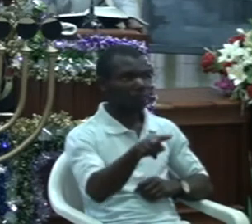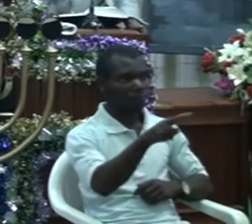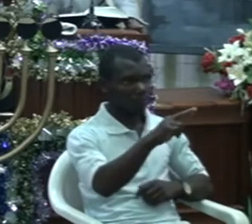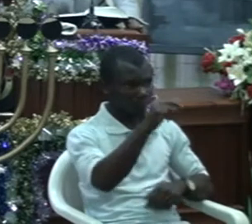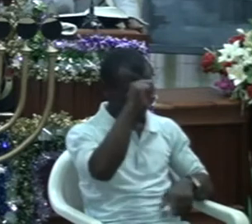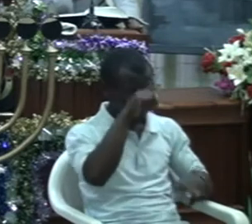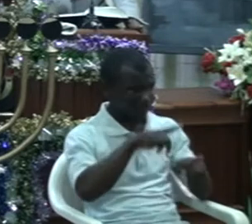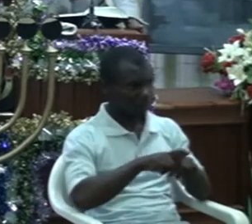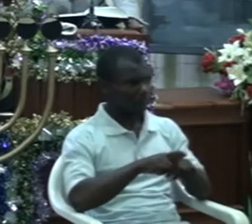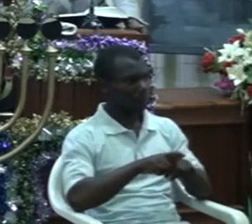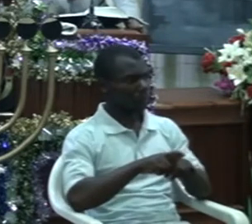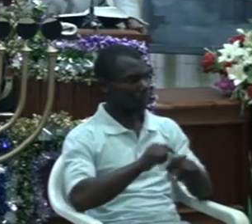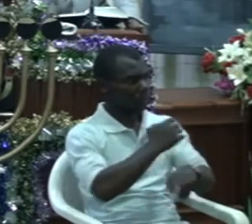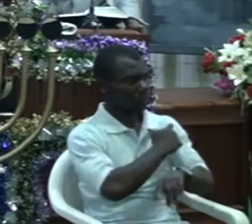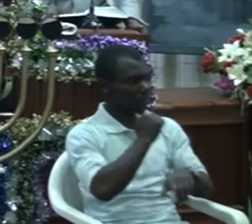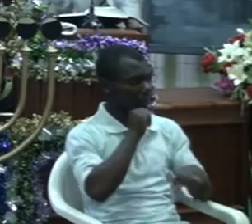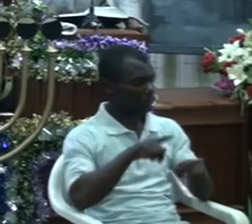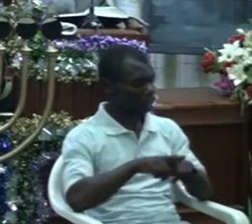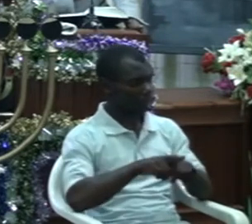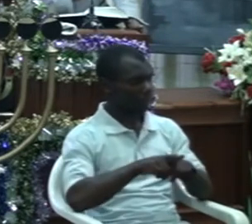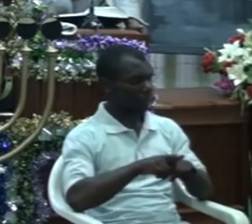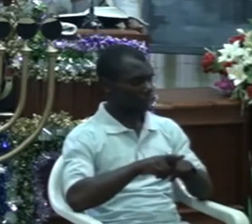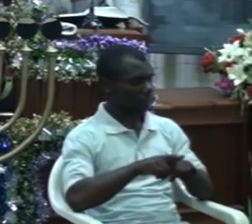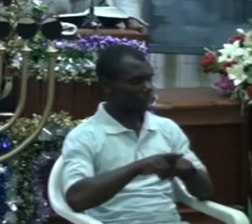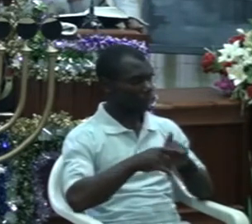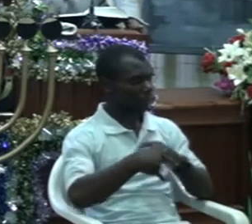Elle dit les frères et les sœurs.